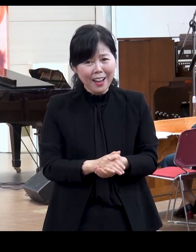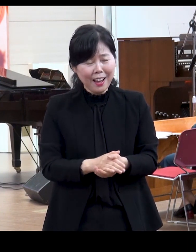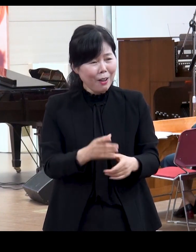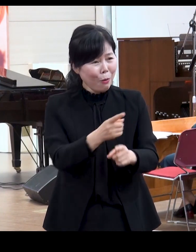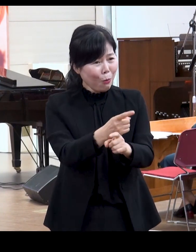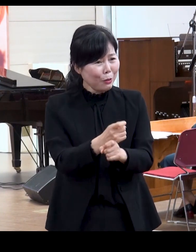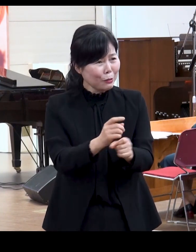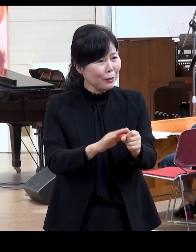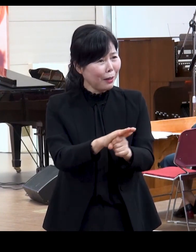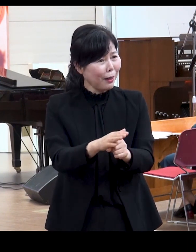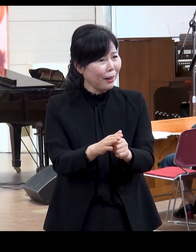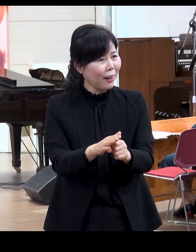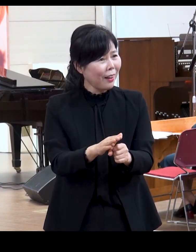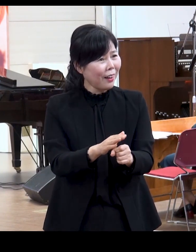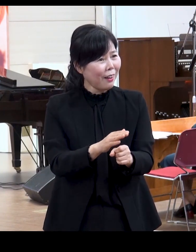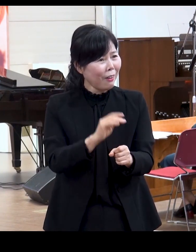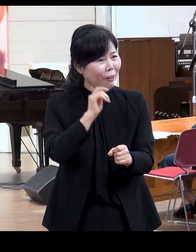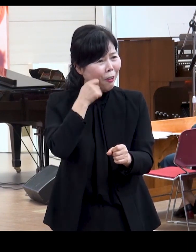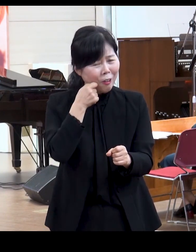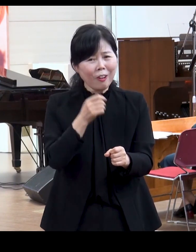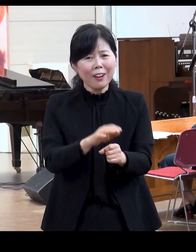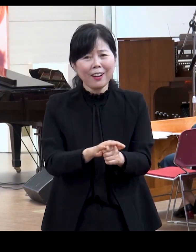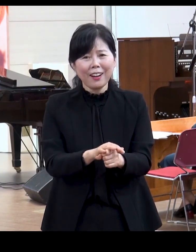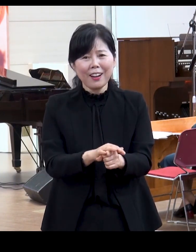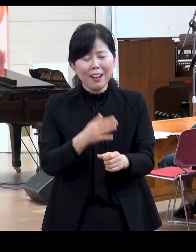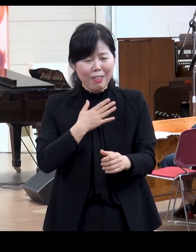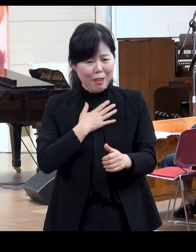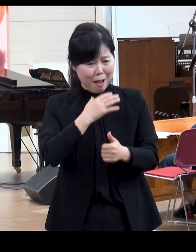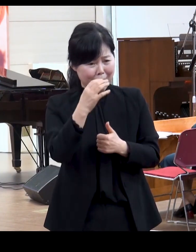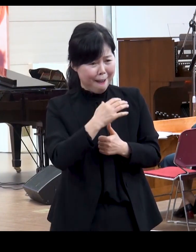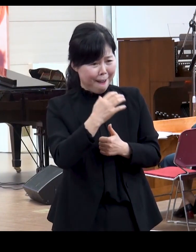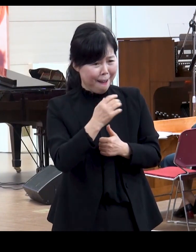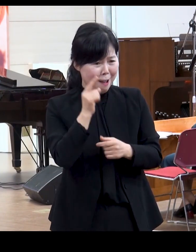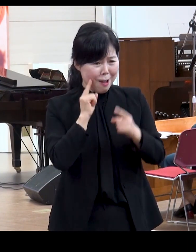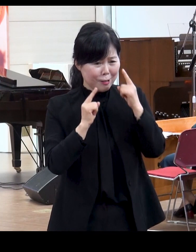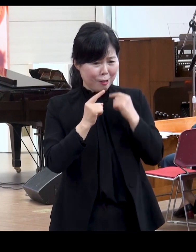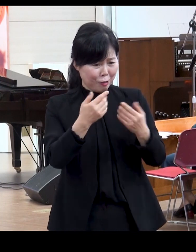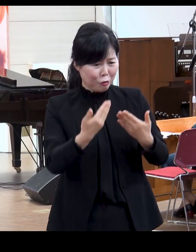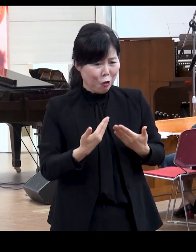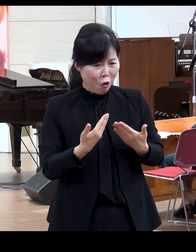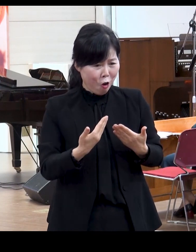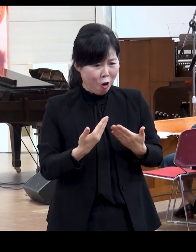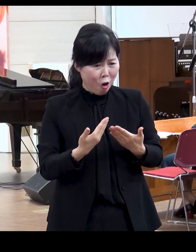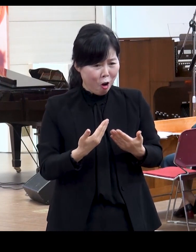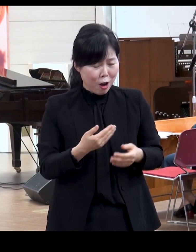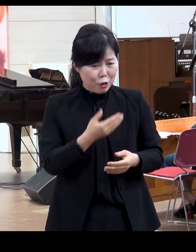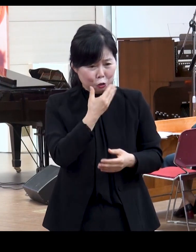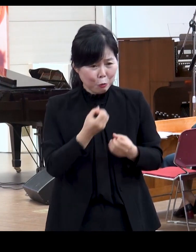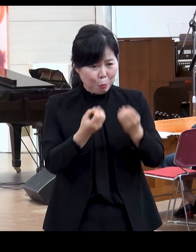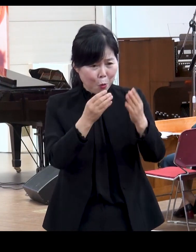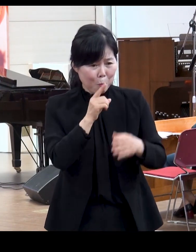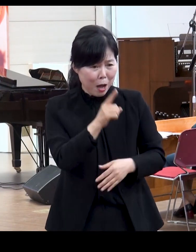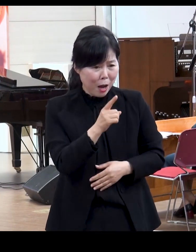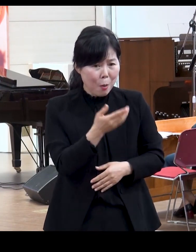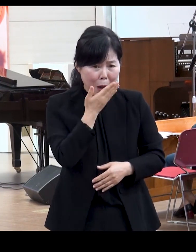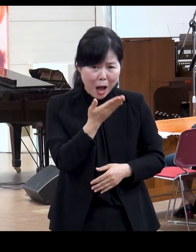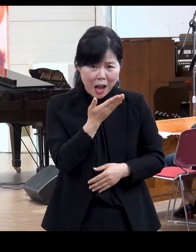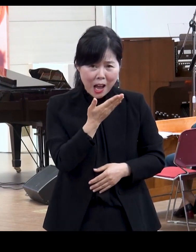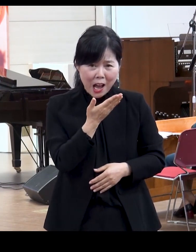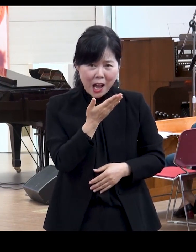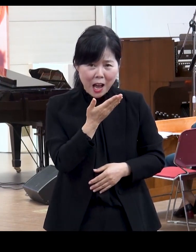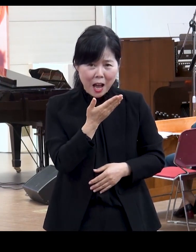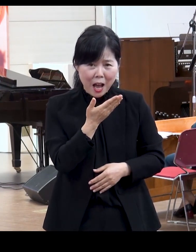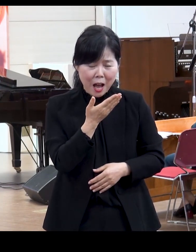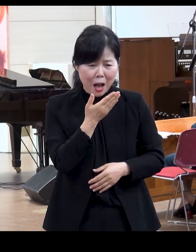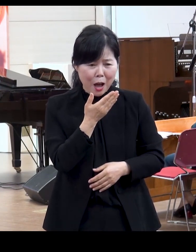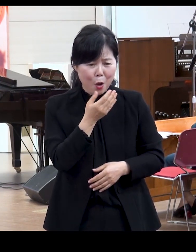원수를 어떻게 사랑할 수 있습니까? 우리에게 상처를 주고 우리를 박해하는 사람을 위해서 우리가 어떻게 축복할 수 있어요? 어떻게 그를 위해서 기도할 수